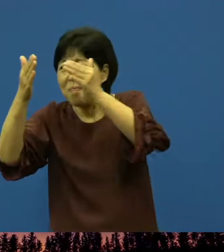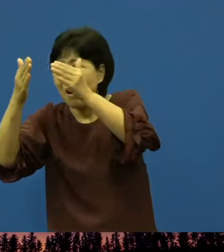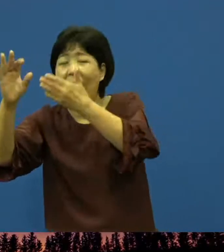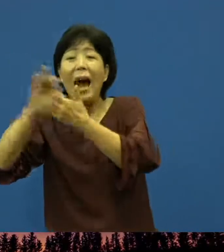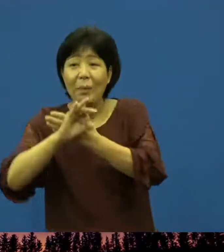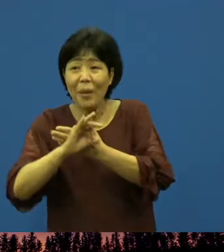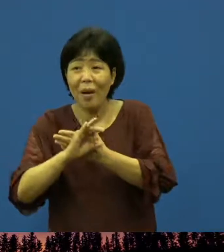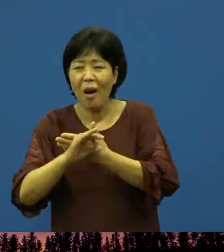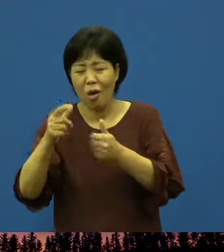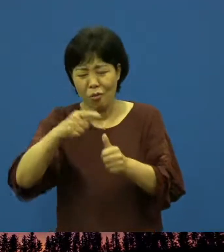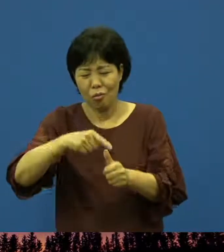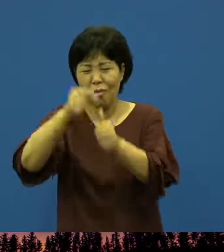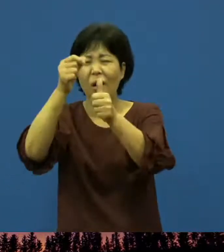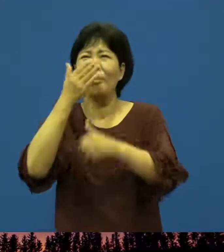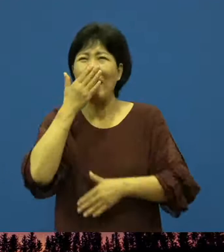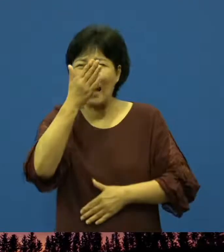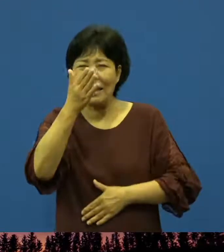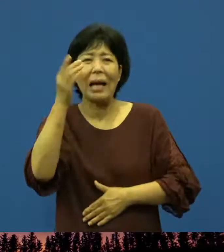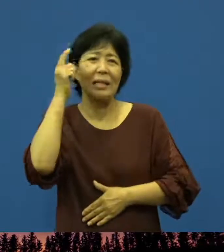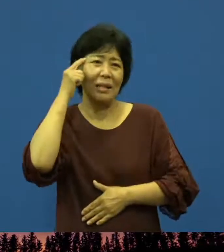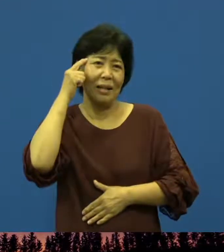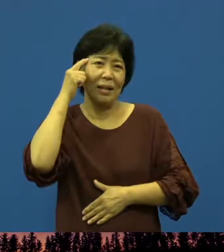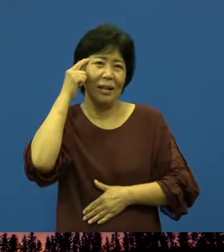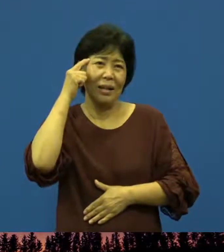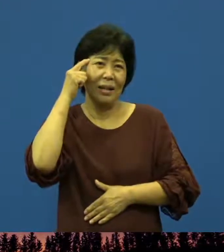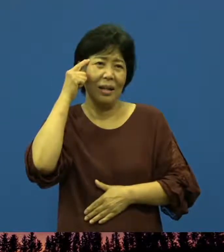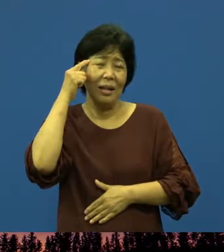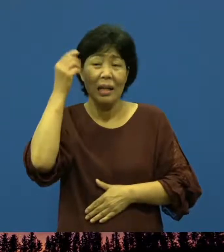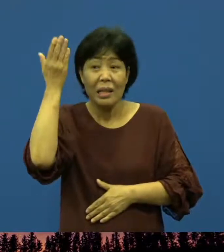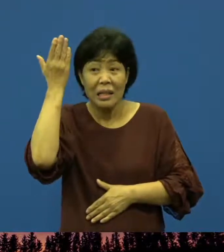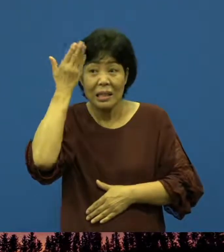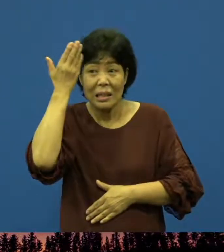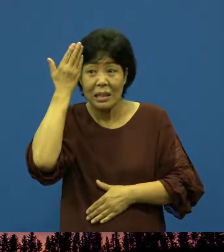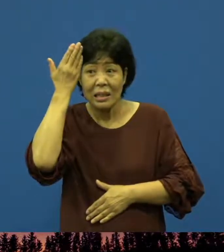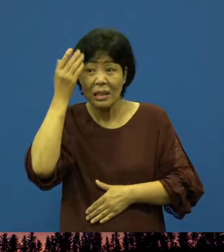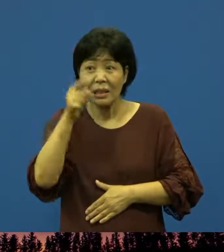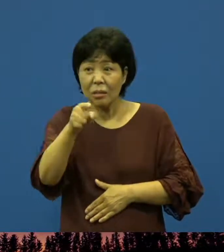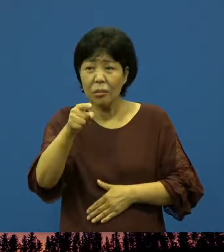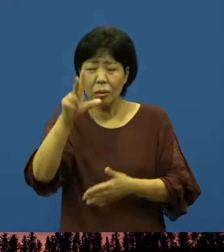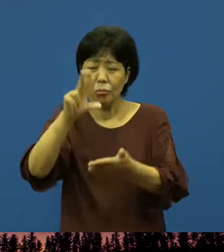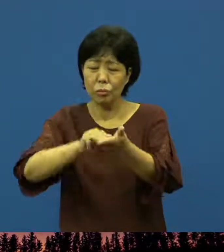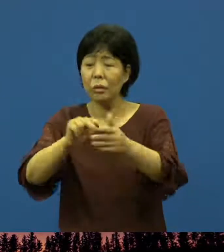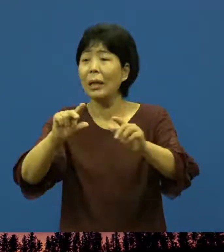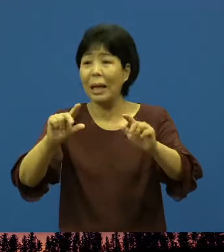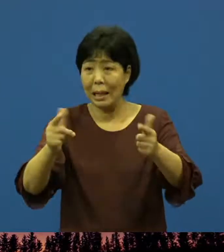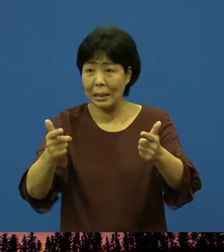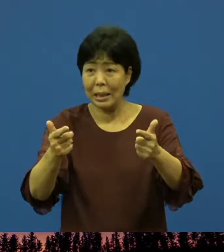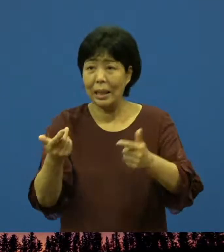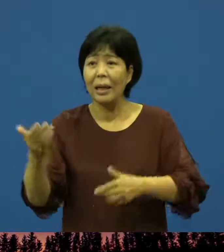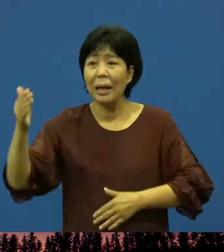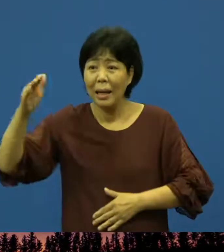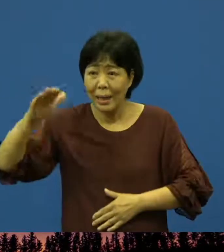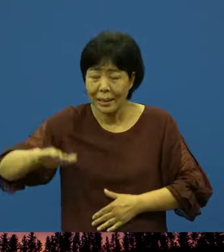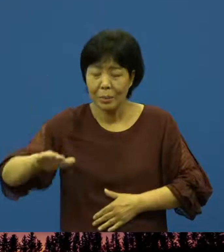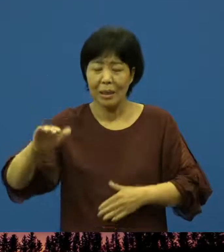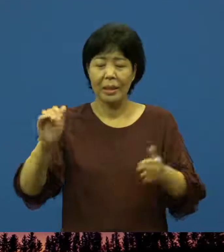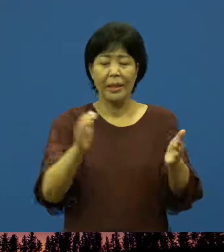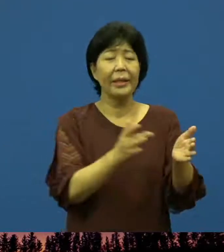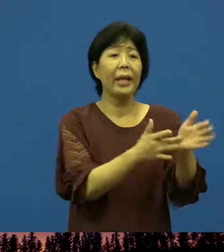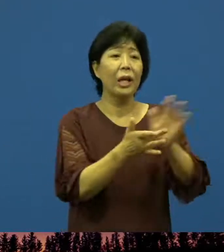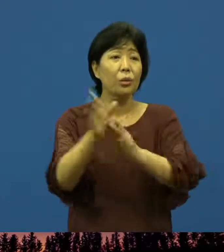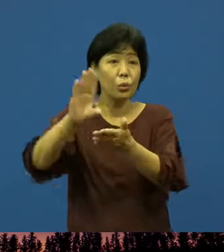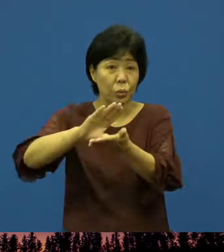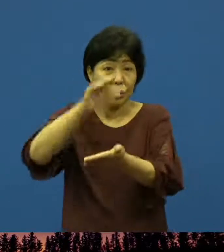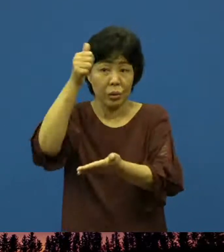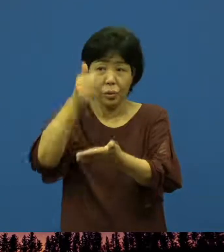사람들. 여러분 지식을 추구하는 것 자체는 문제가 되지 않아요. 문제는 뭐냐면 이들은 예수 그리스도가 육체로 오신